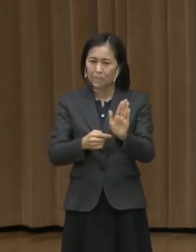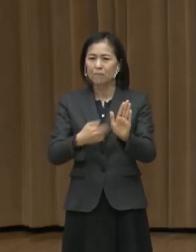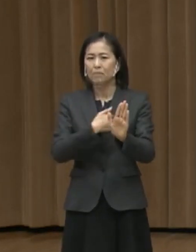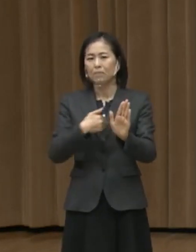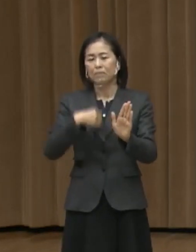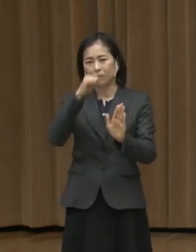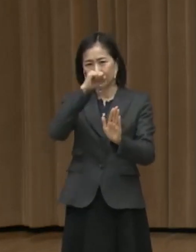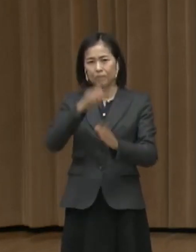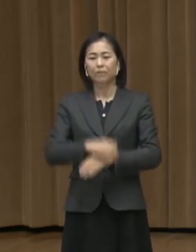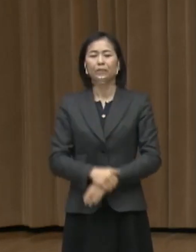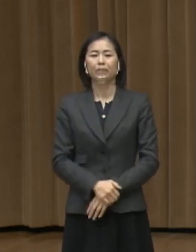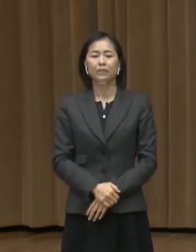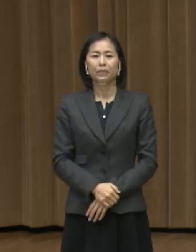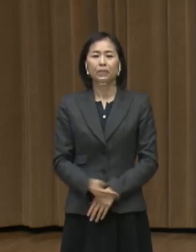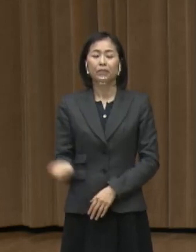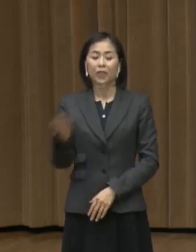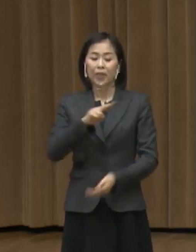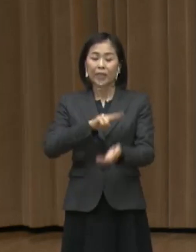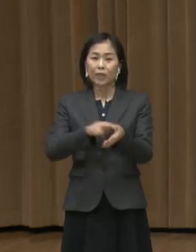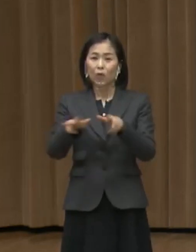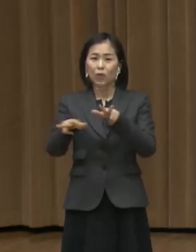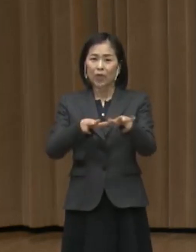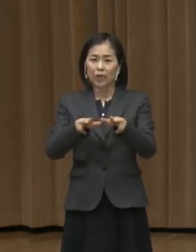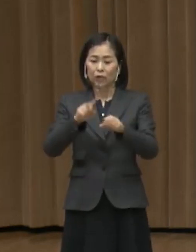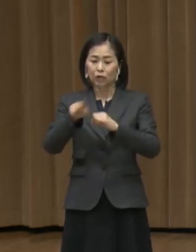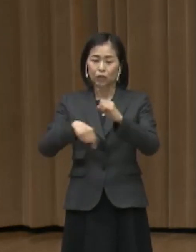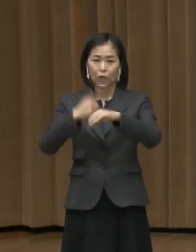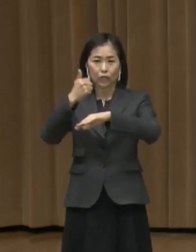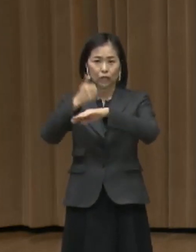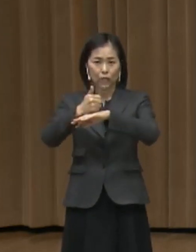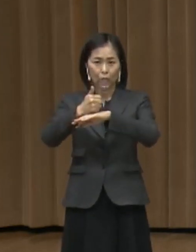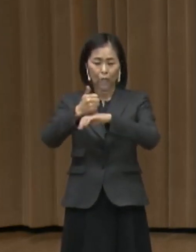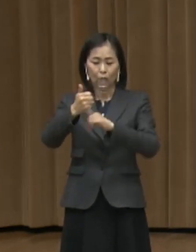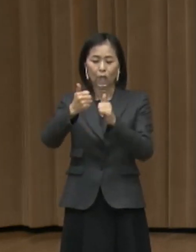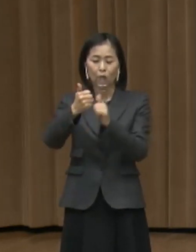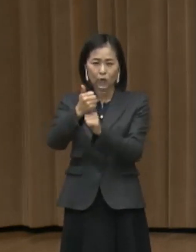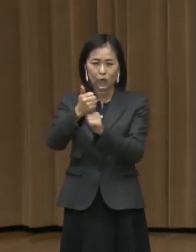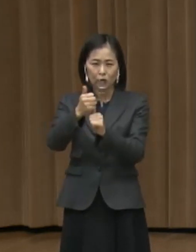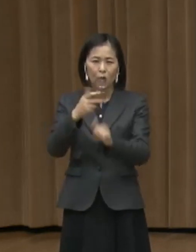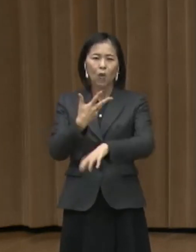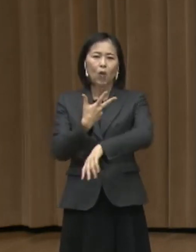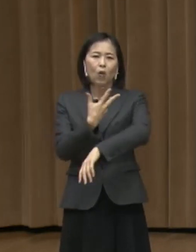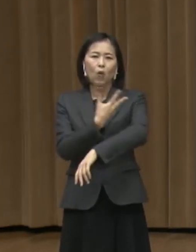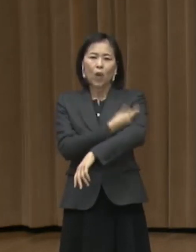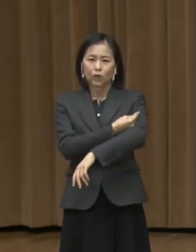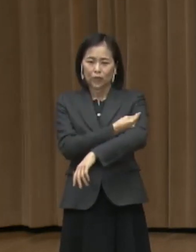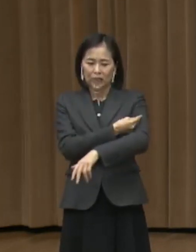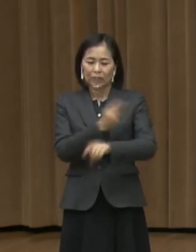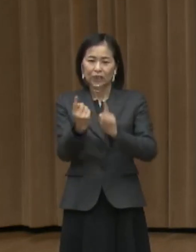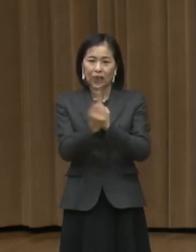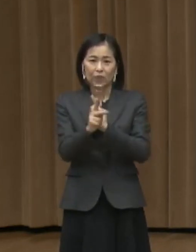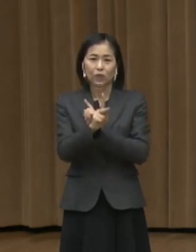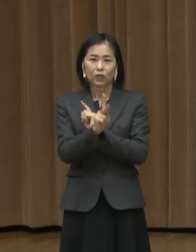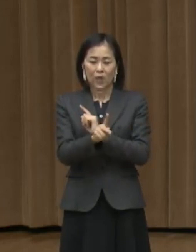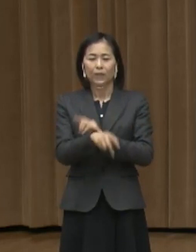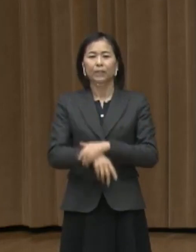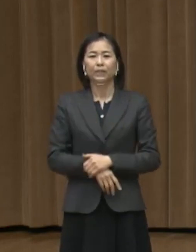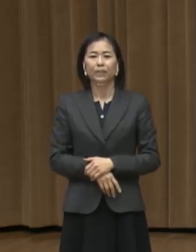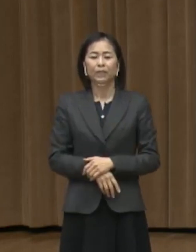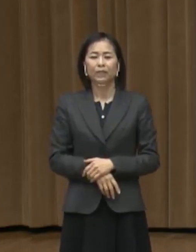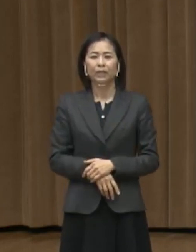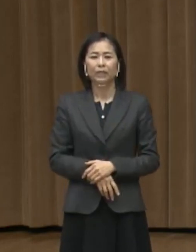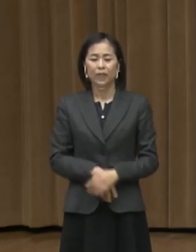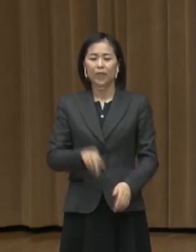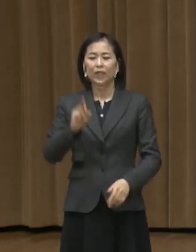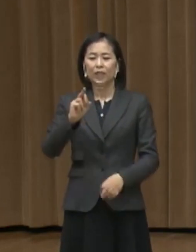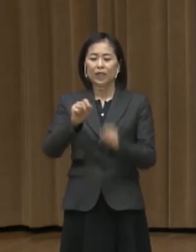えています。医療政策局長付きのワクチン対策官には、伊奈町の副町長の関